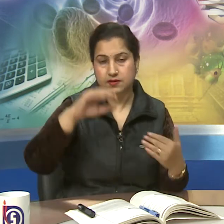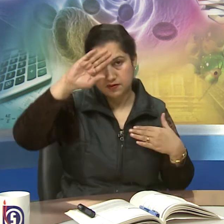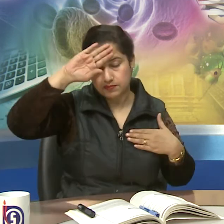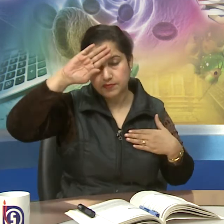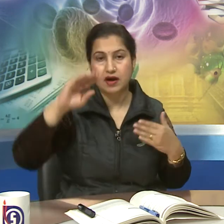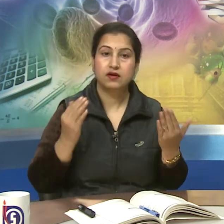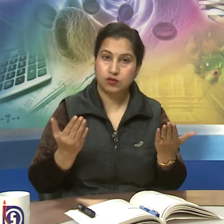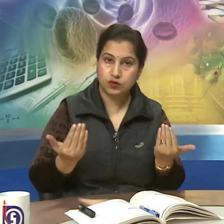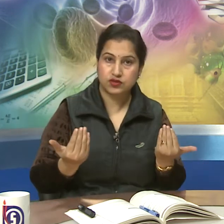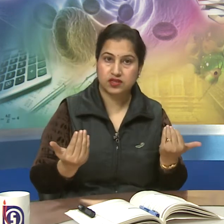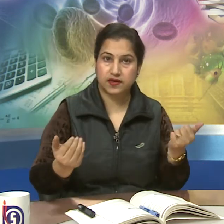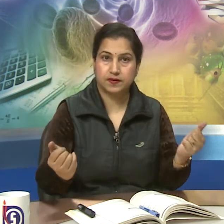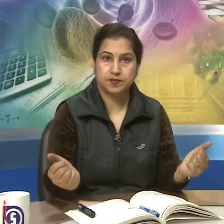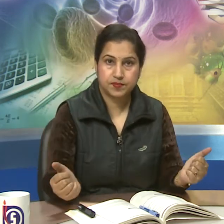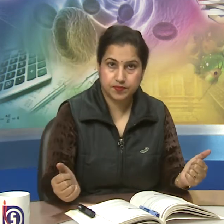बीमार हो सकते हैं